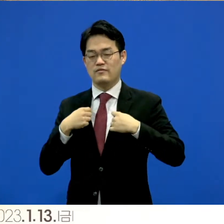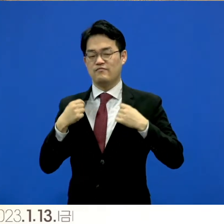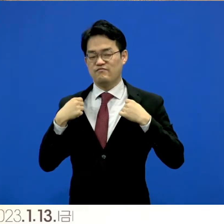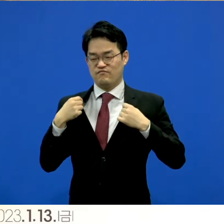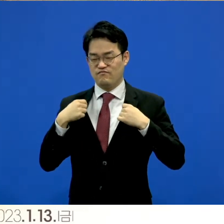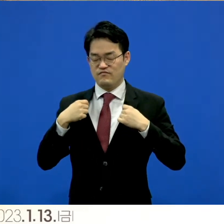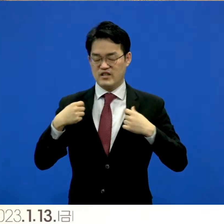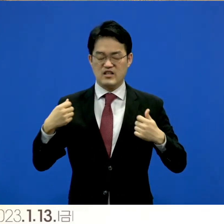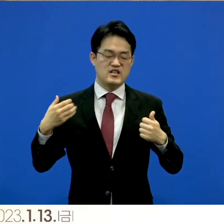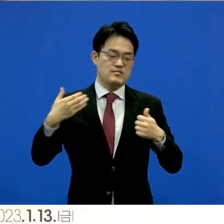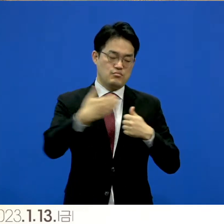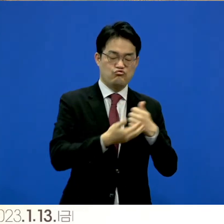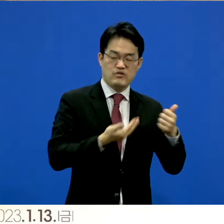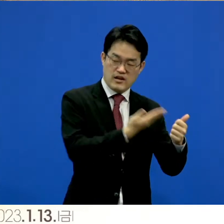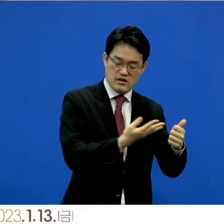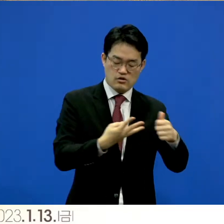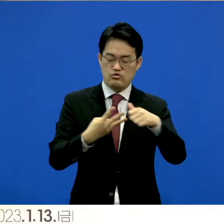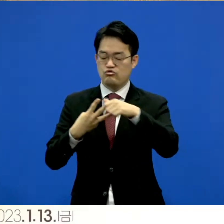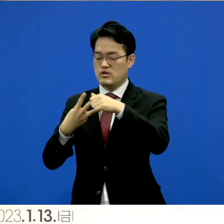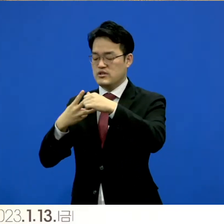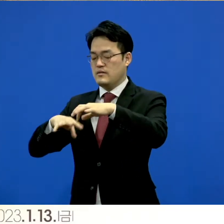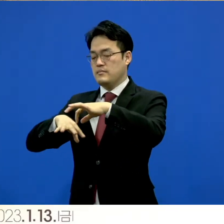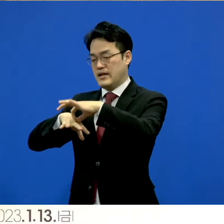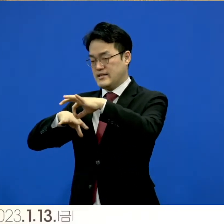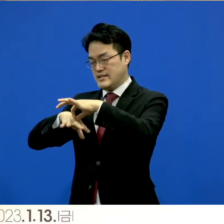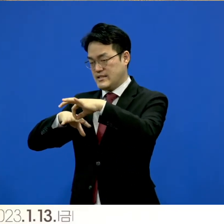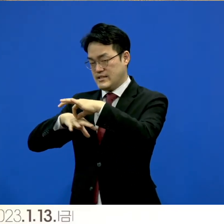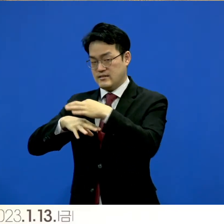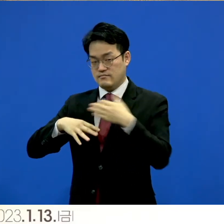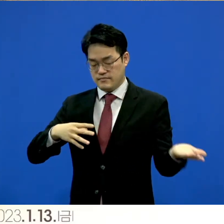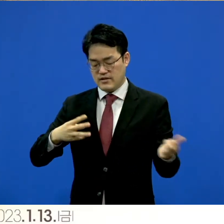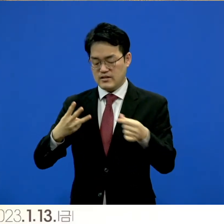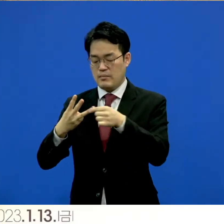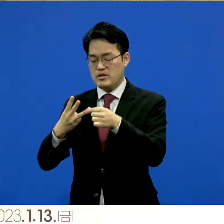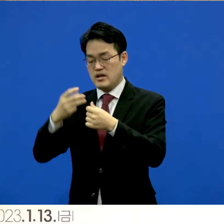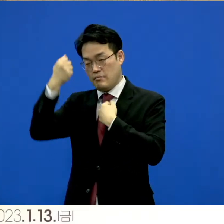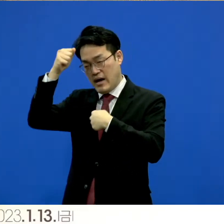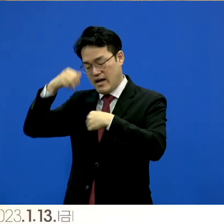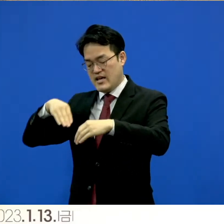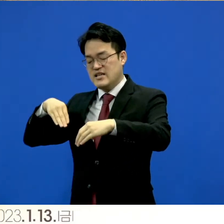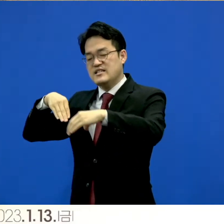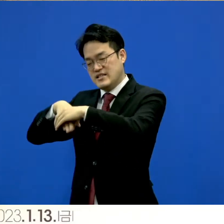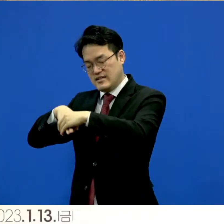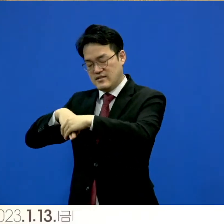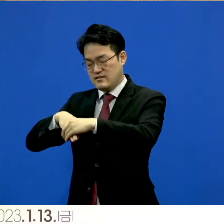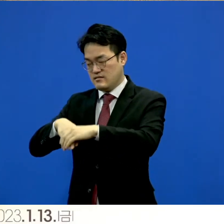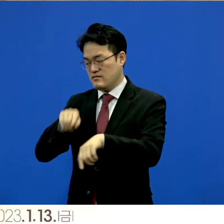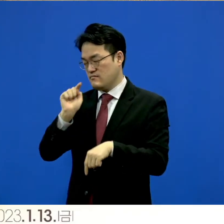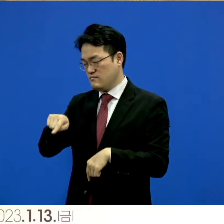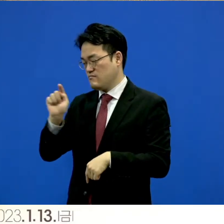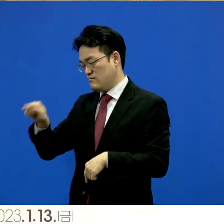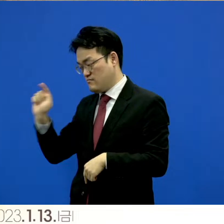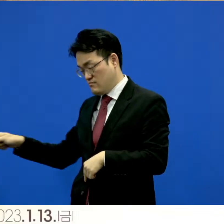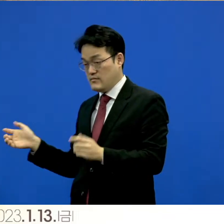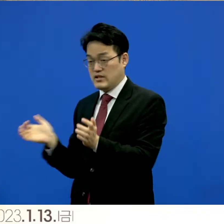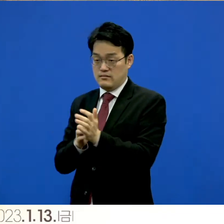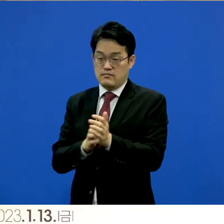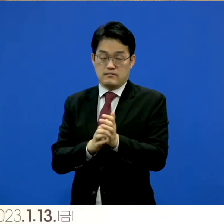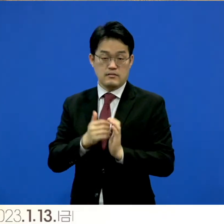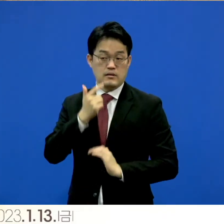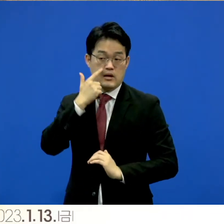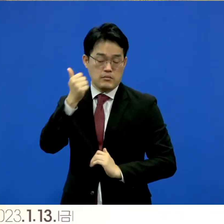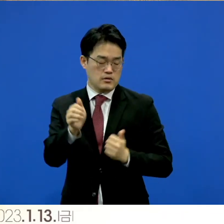그리고 손에 가락지를 끼워주라. 그리고 발에 신을 신기라. 그래서 이 아버지의 환대는